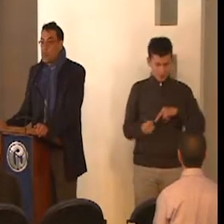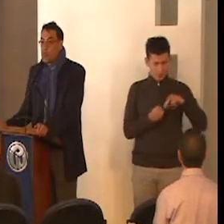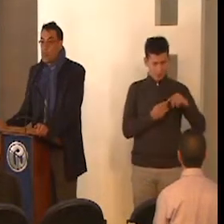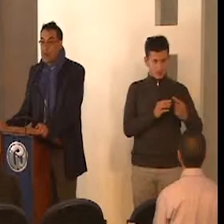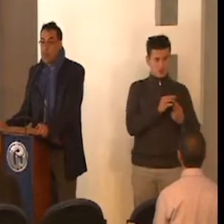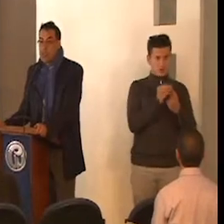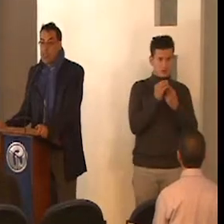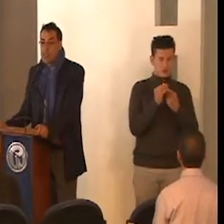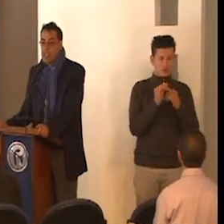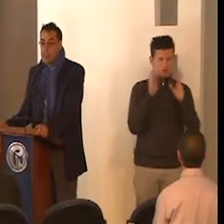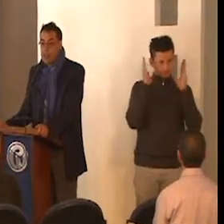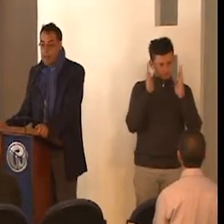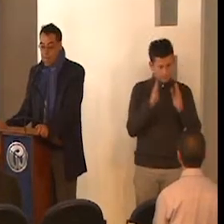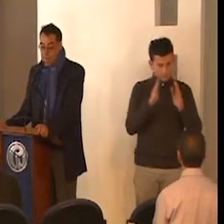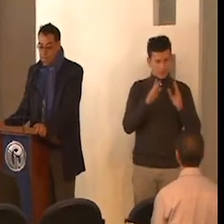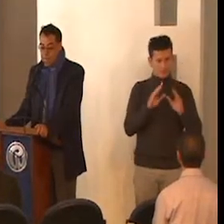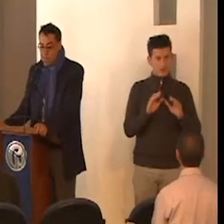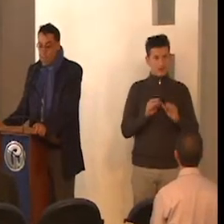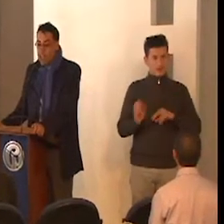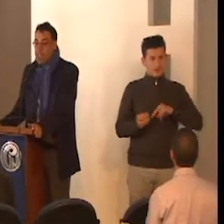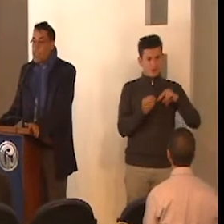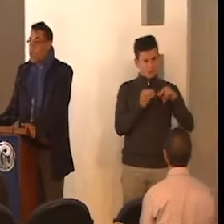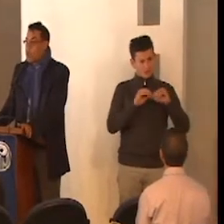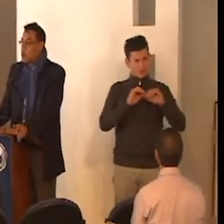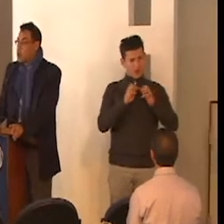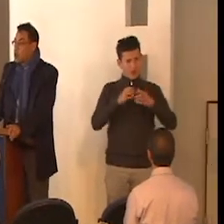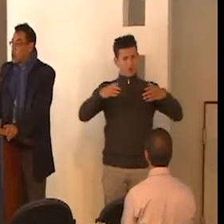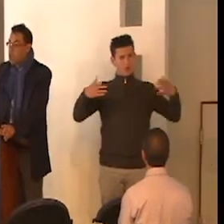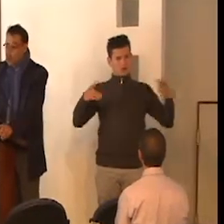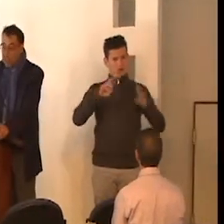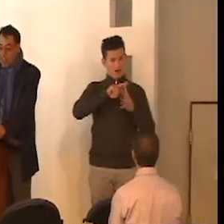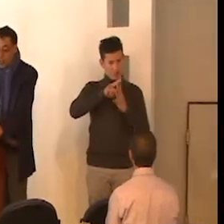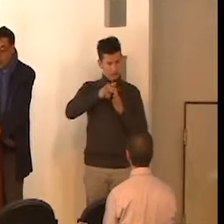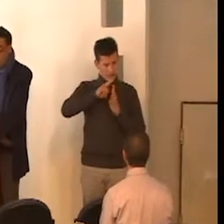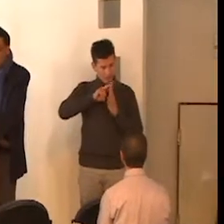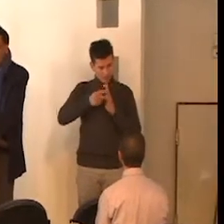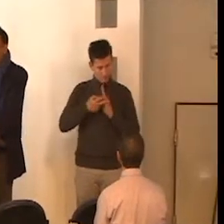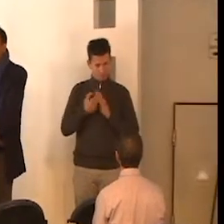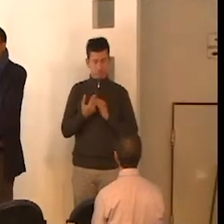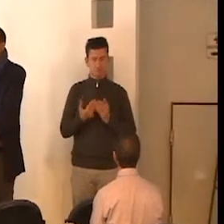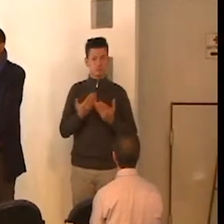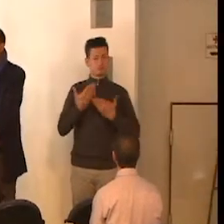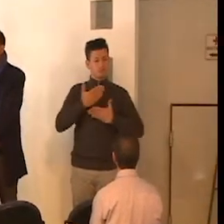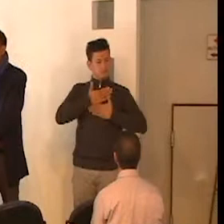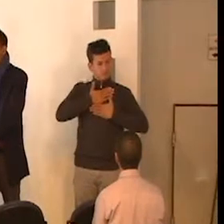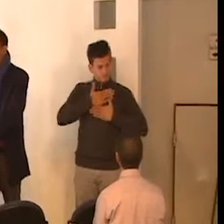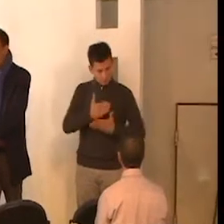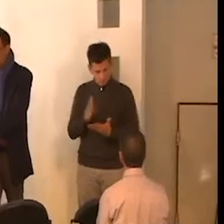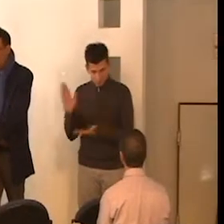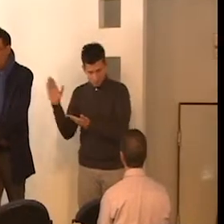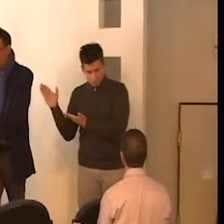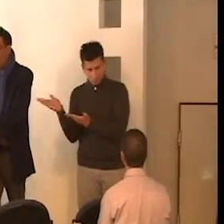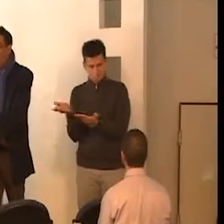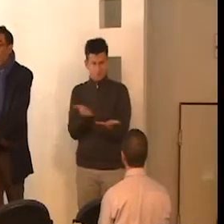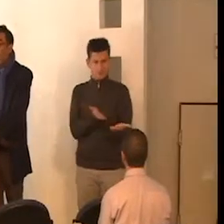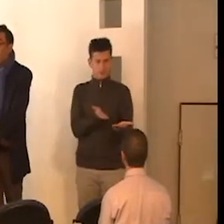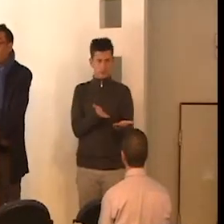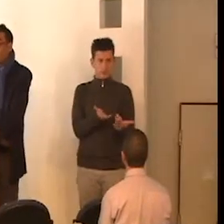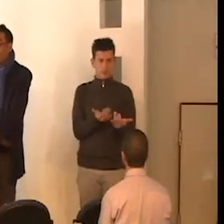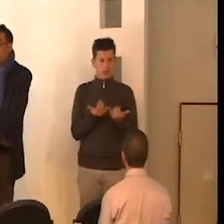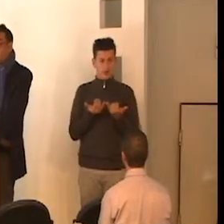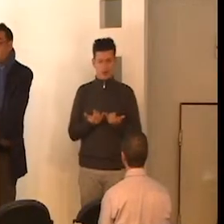comunicación aumentativa y alternativa, les damos la más cordial bienvenida